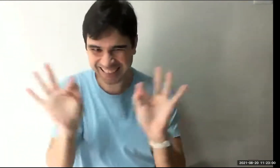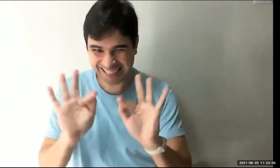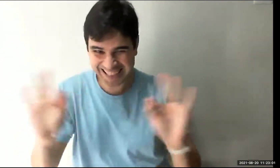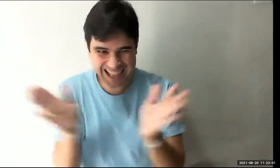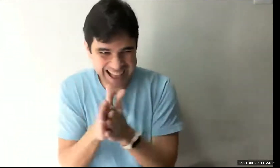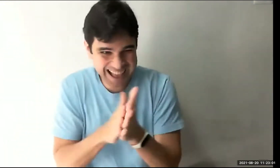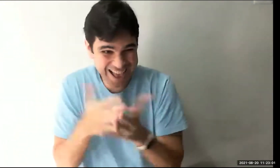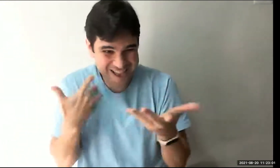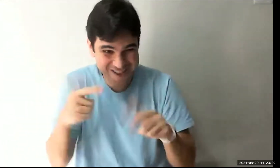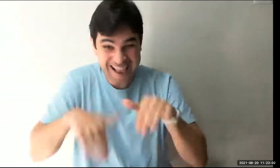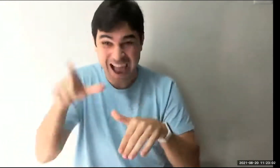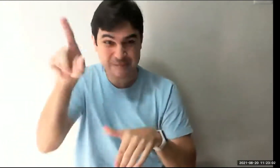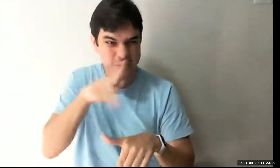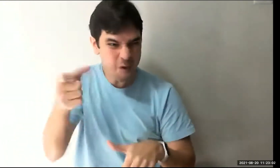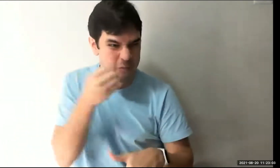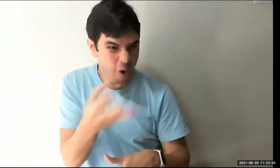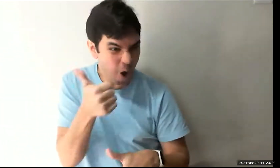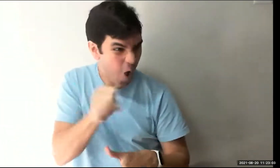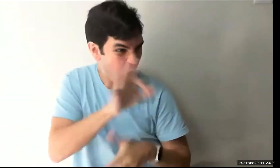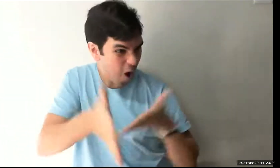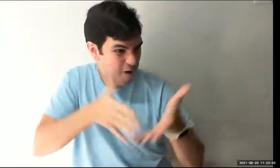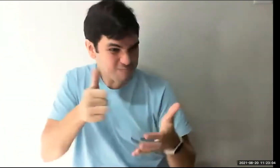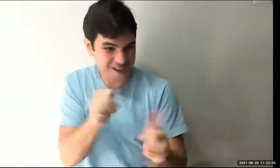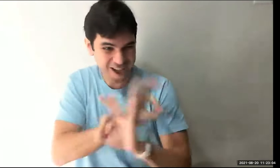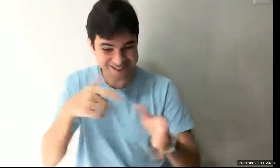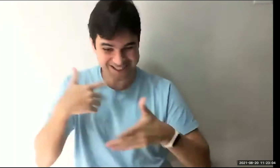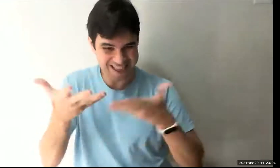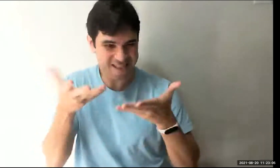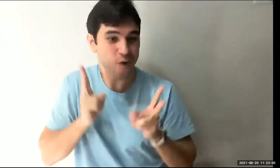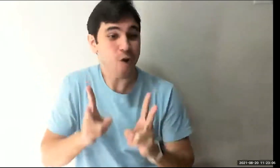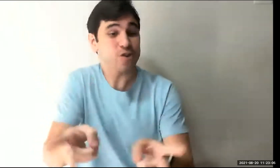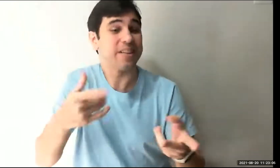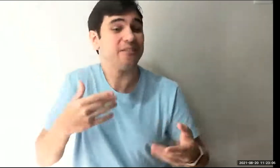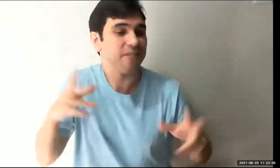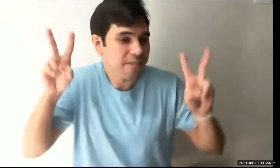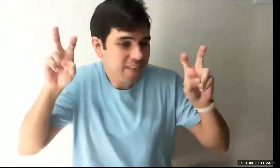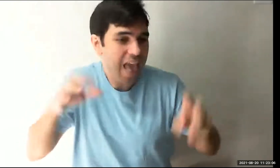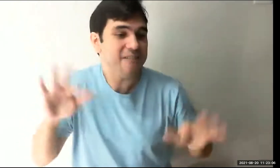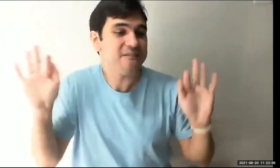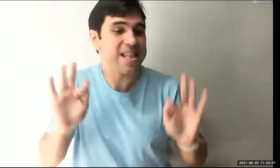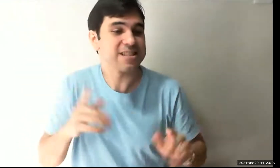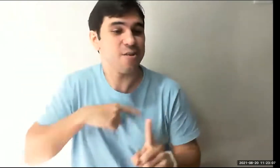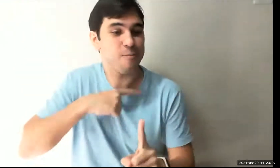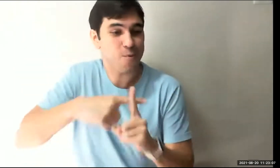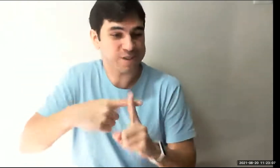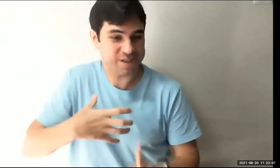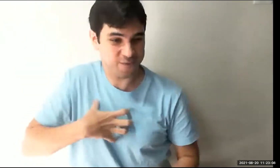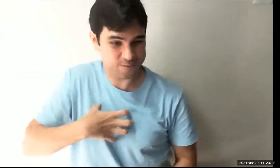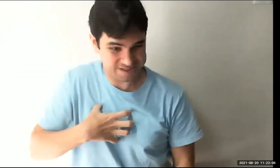sei especificamente da natação, para mim seria uma alegria, porque eu realmente gosto